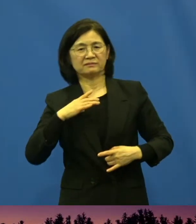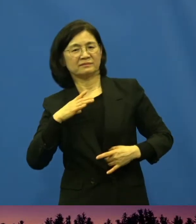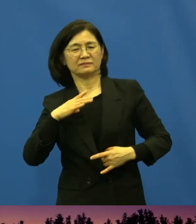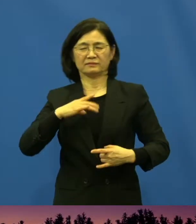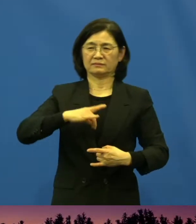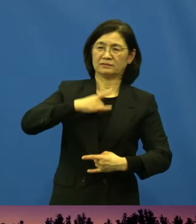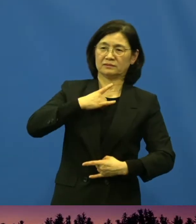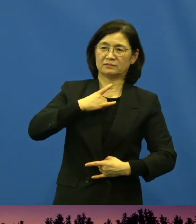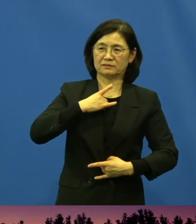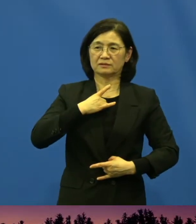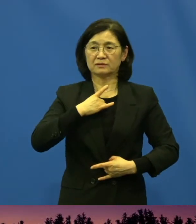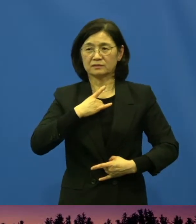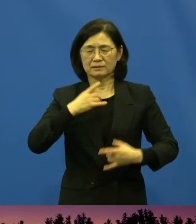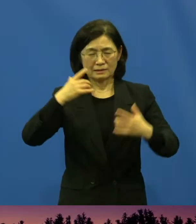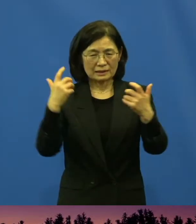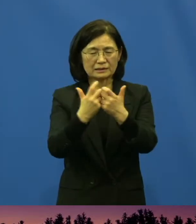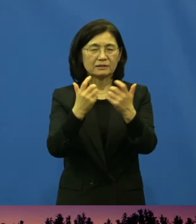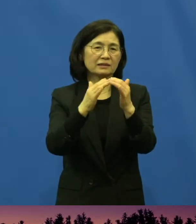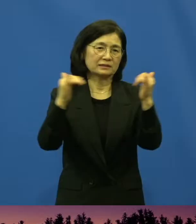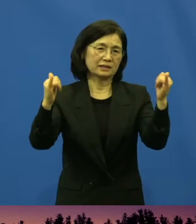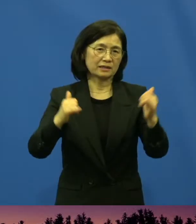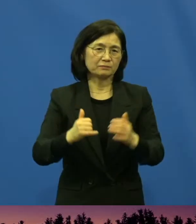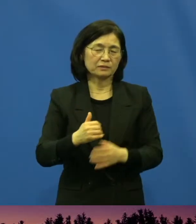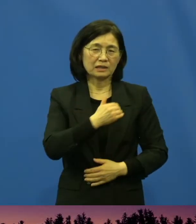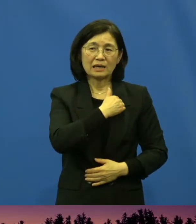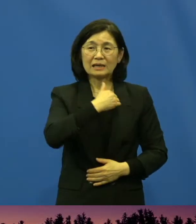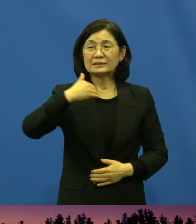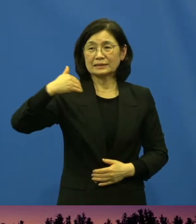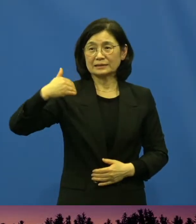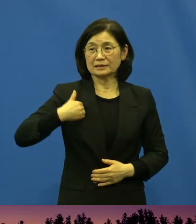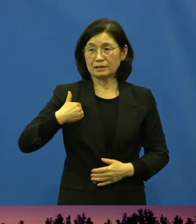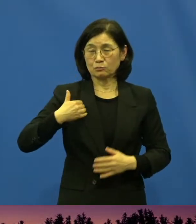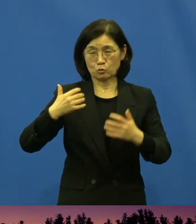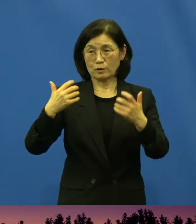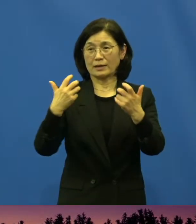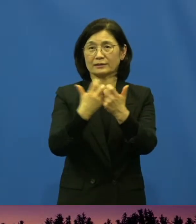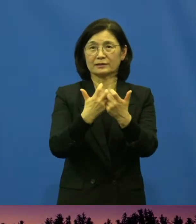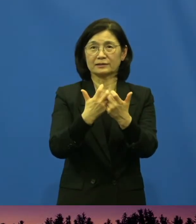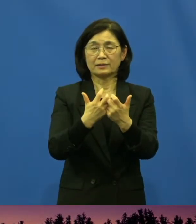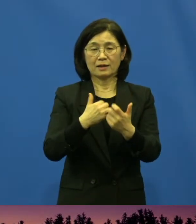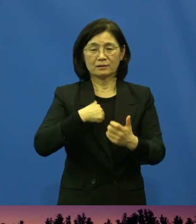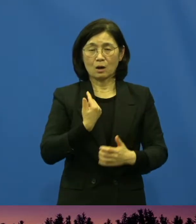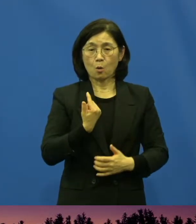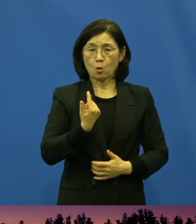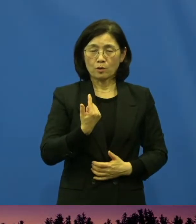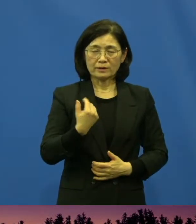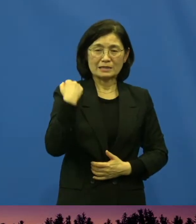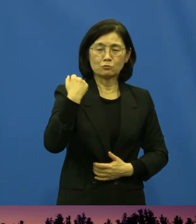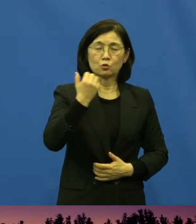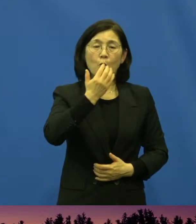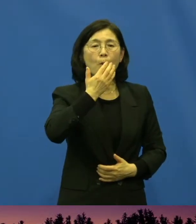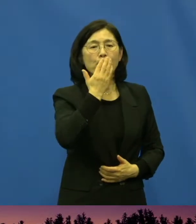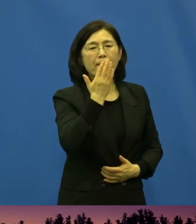치명적인 약점은 변화가 불가능해지는 거예요. 자신감으로 가득 차 있어. 가장 경계해야 될 사람들이에요.